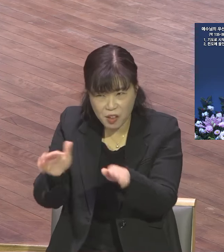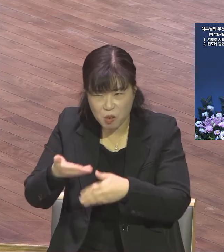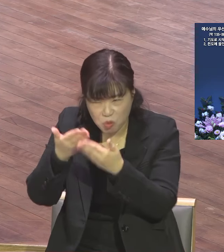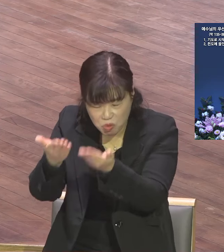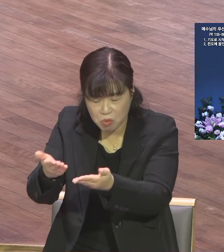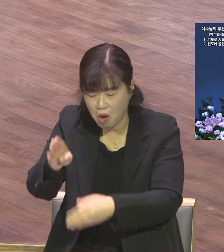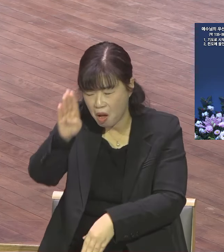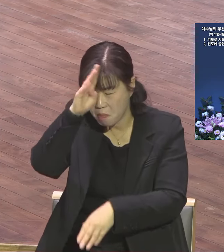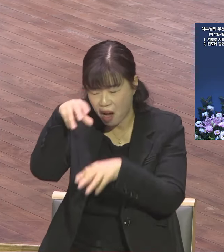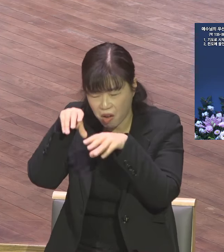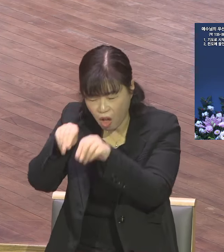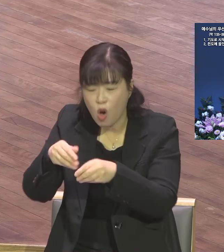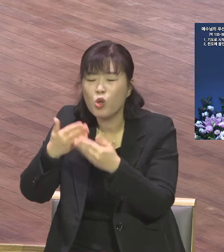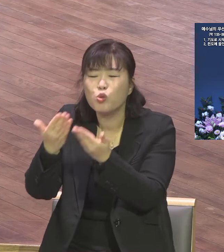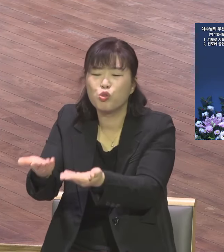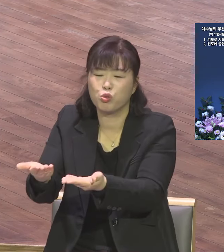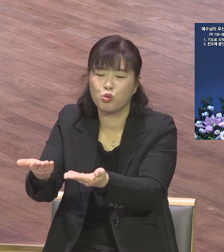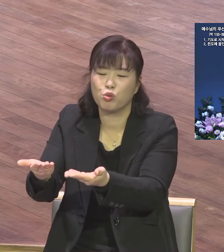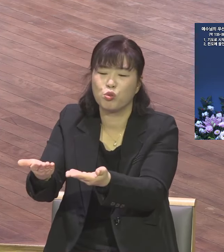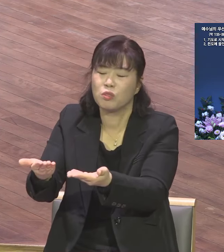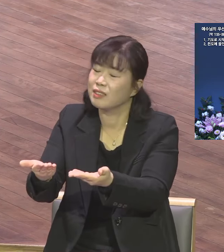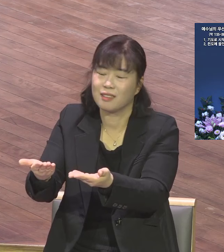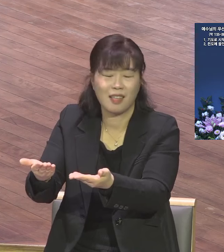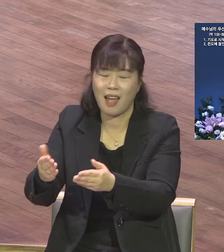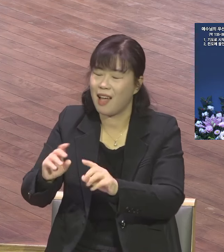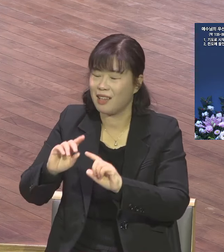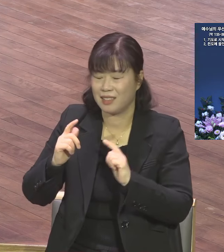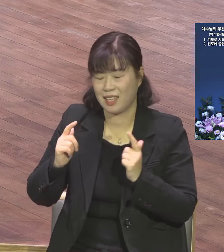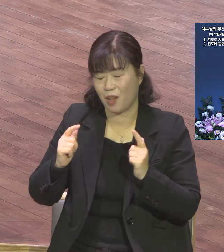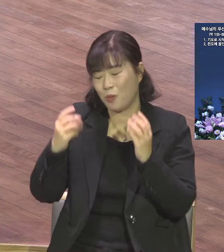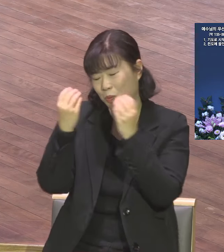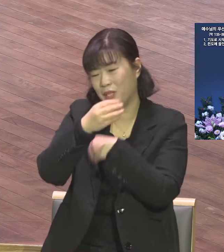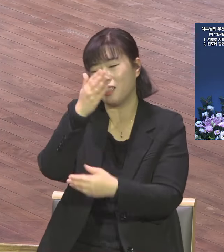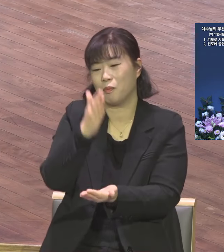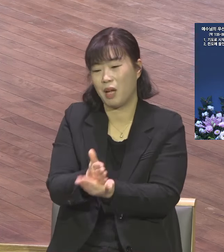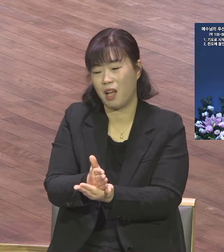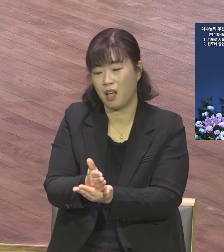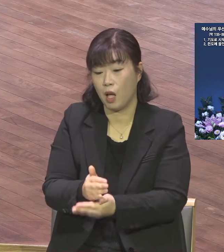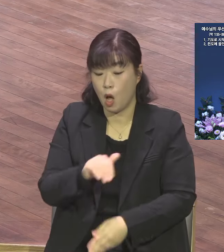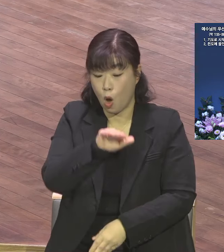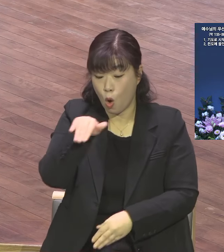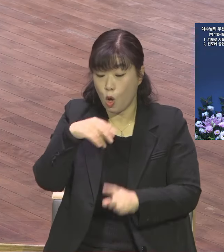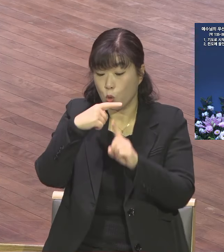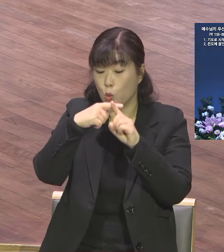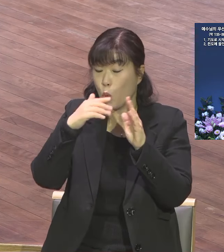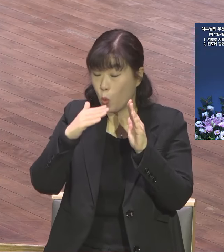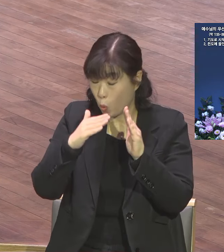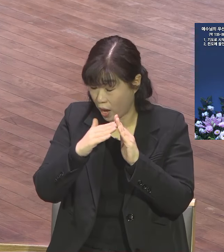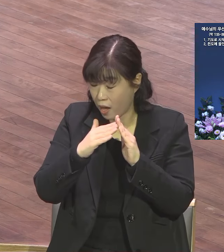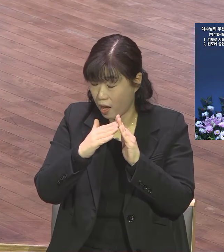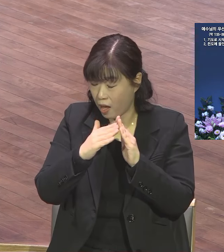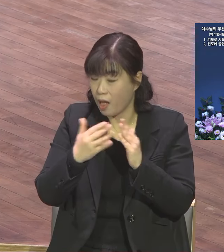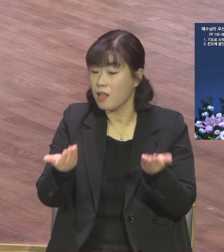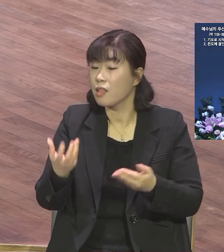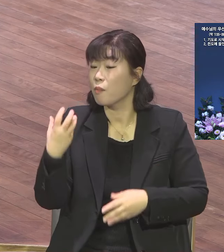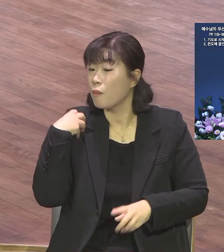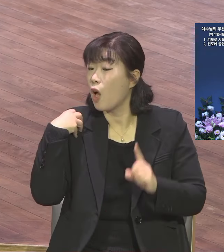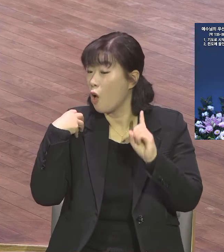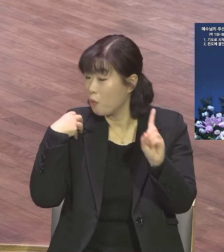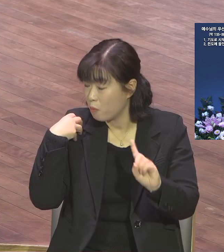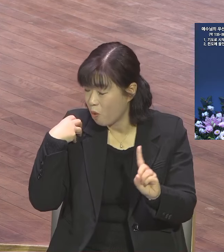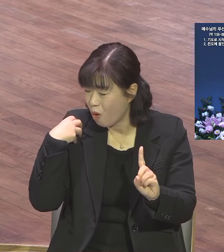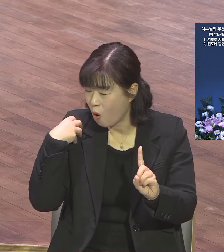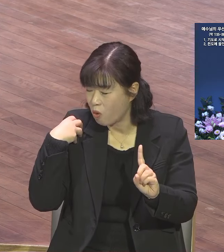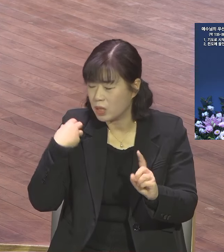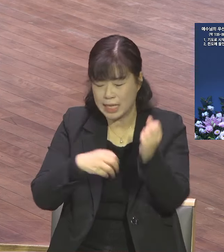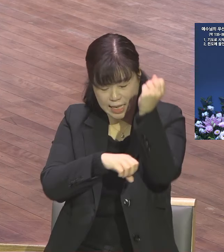몸 아픈 사람 병 고치고 그런 곳 아니에요. 구원하는 곳이에요. 근본 문제를 해결하는 곳이라니까요. 신앙생활은